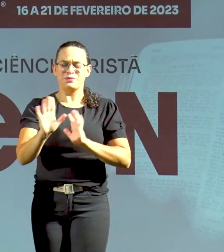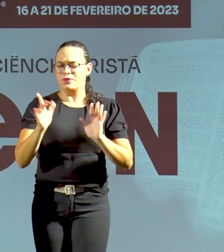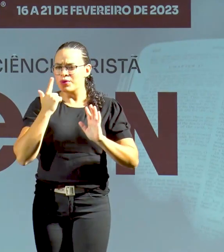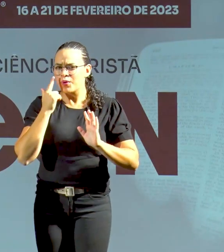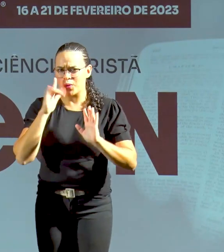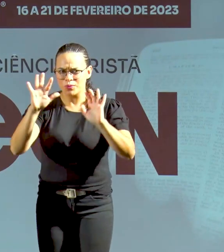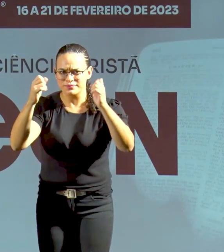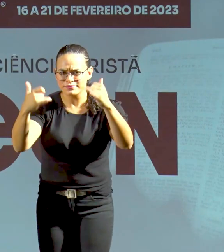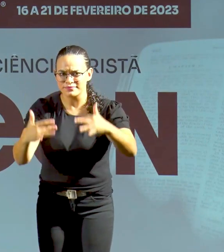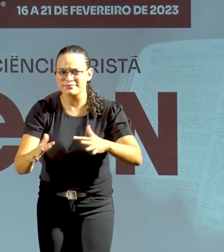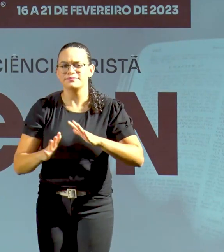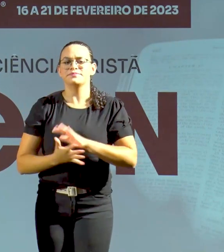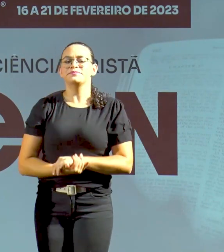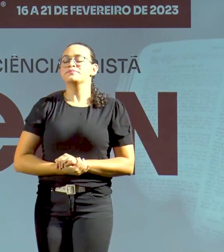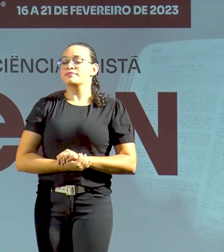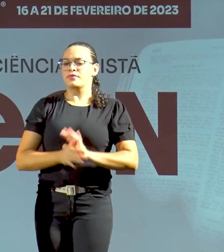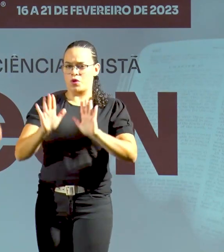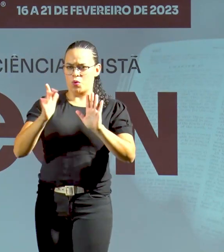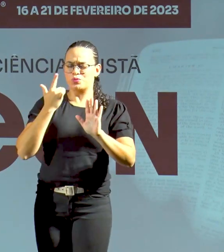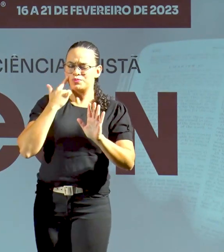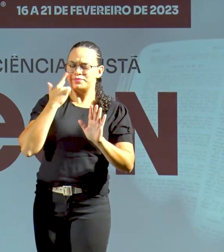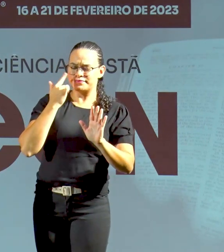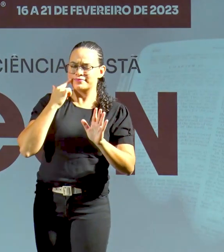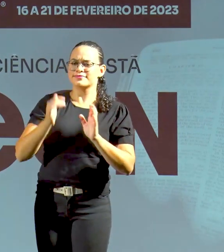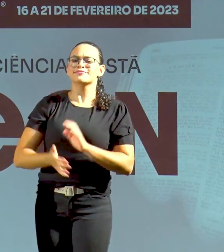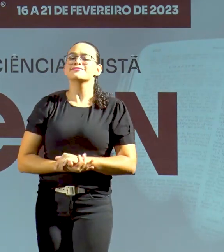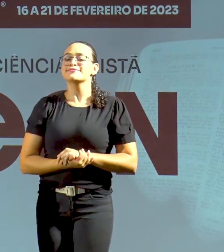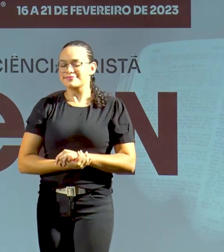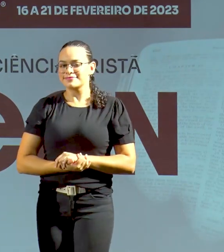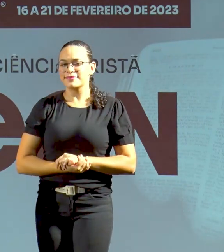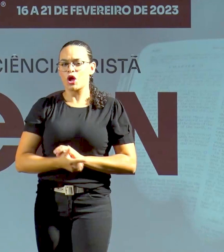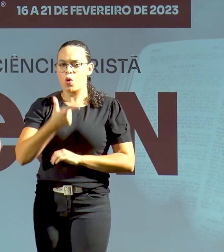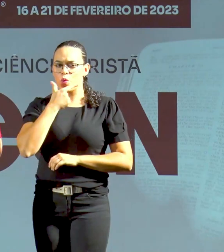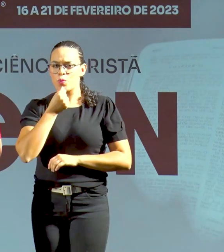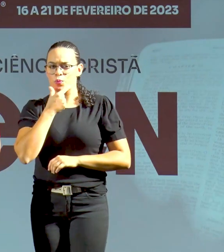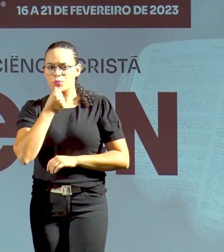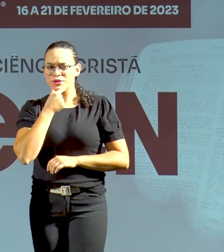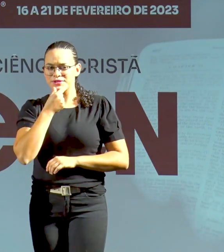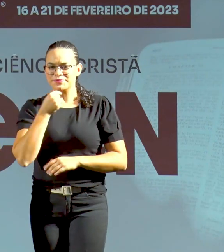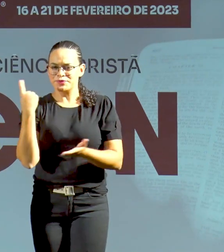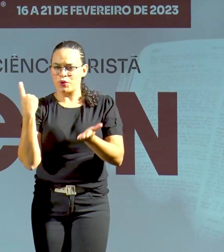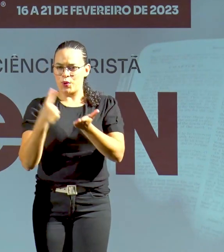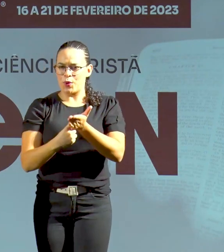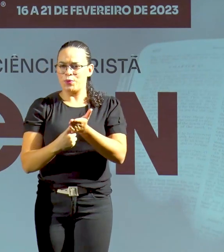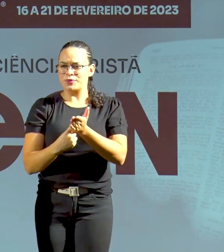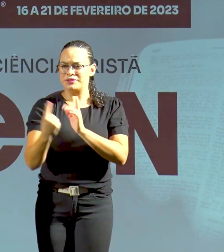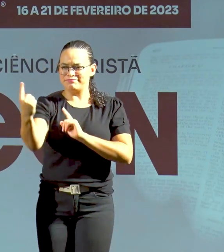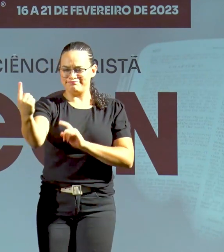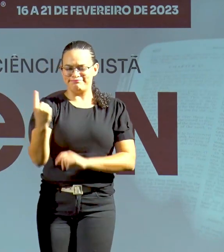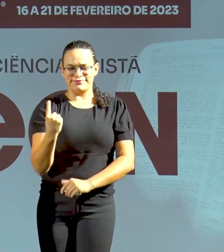para você ó segura aí um menino marcou de conversar comigo